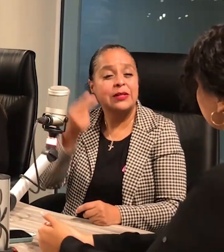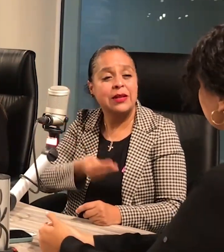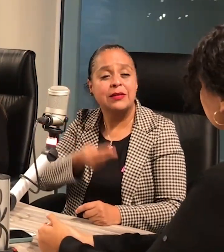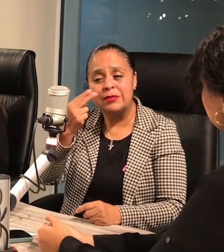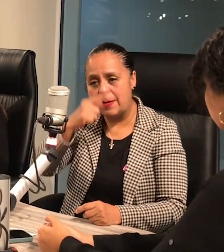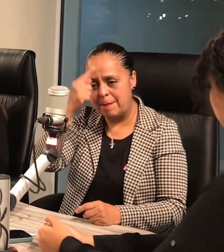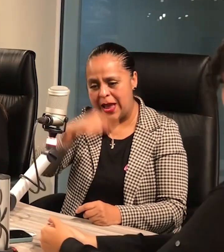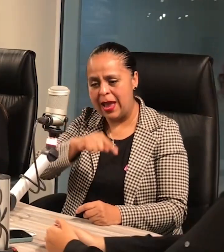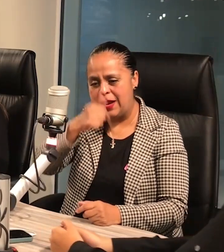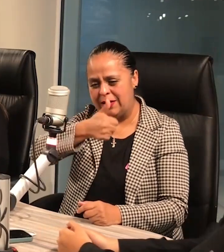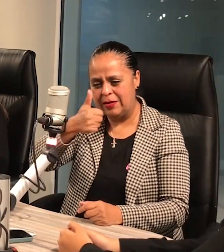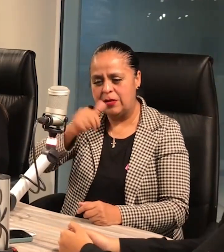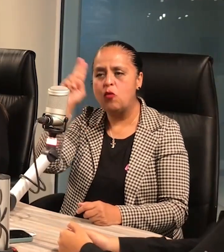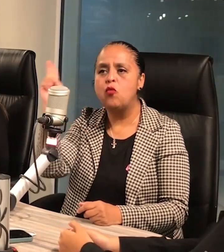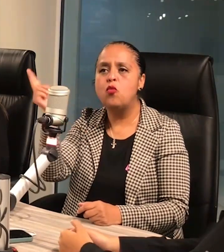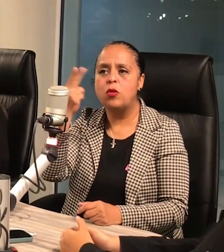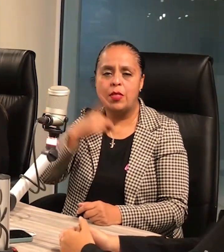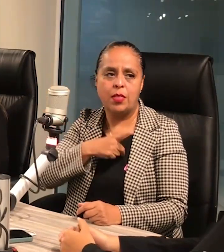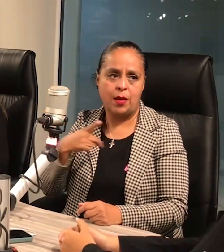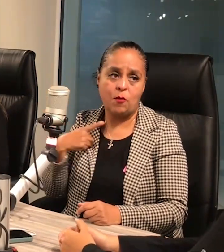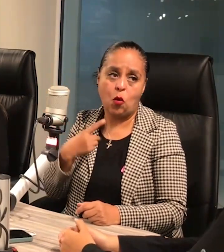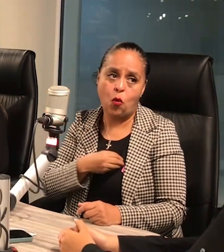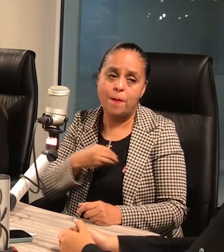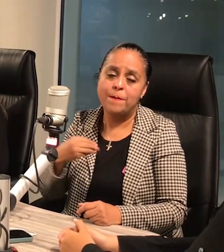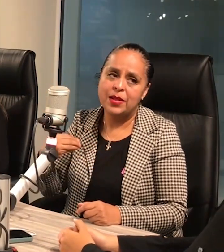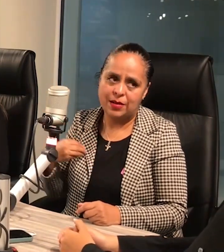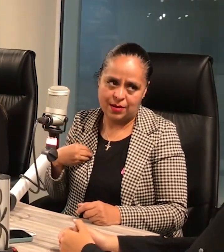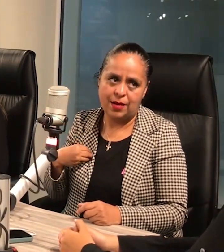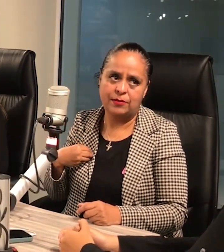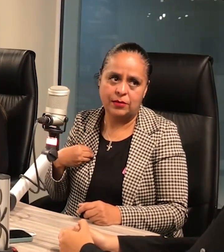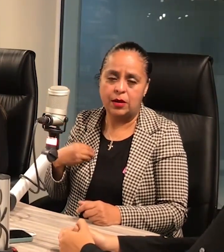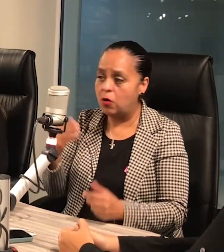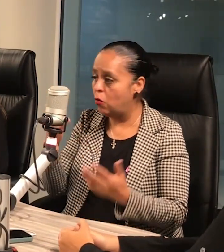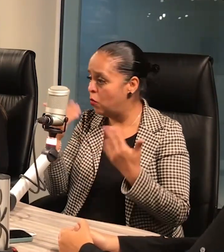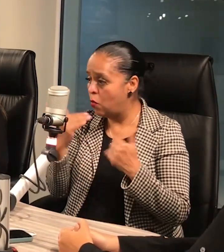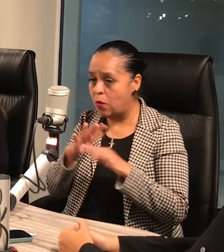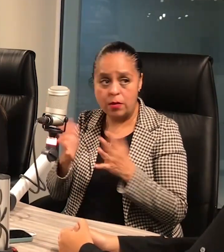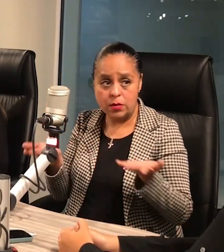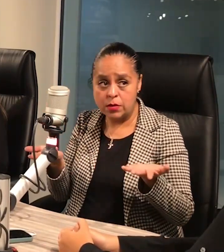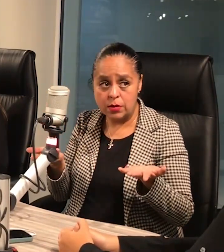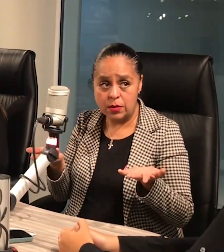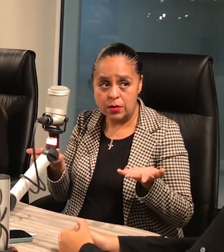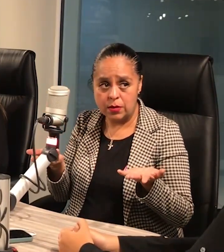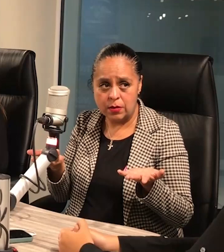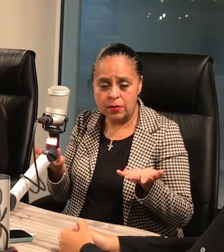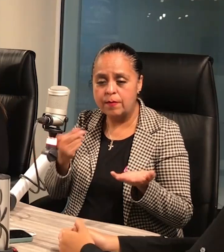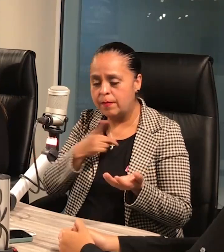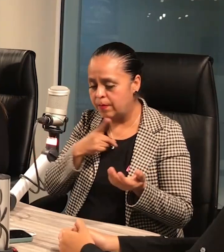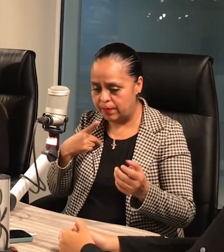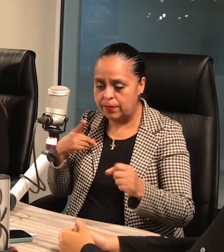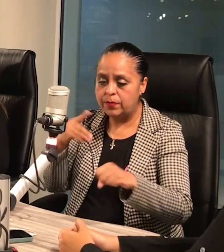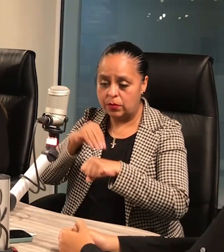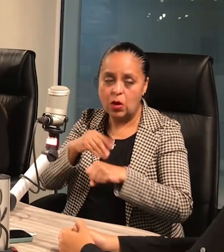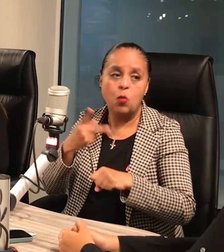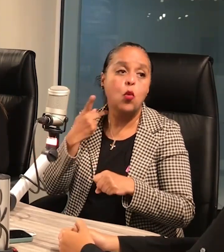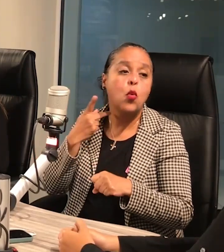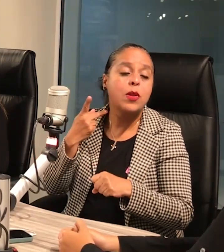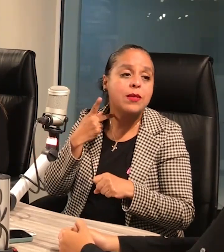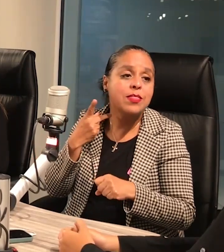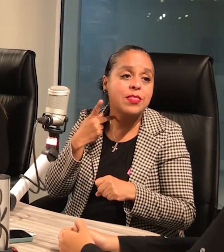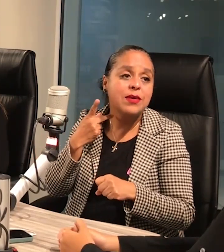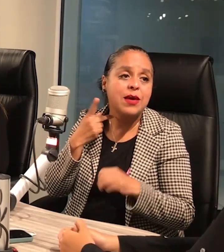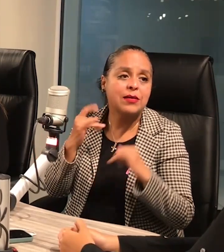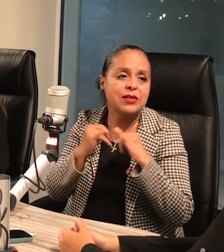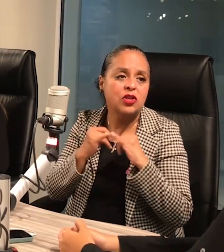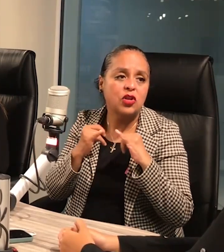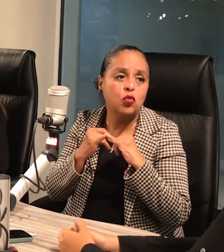para que cada universidad tenga por obligación, pues las que no lo tienen, crear sus políticas